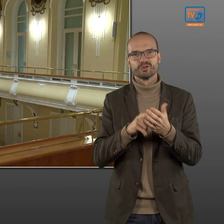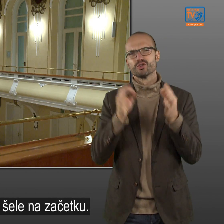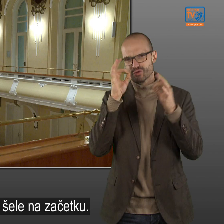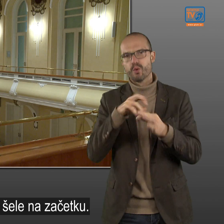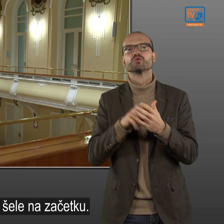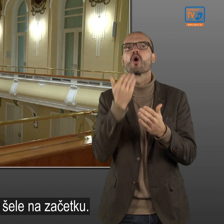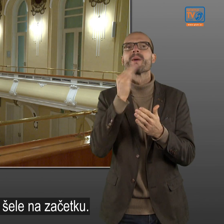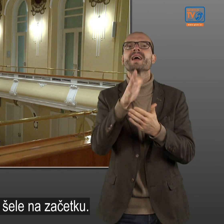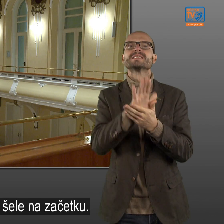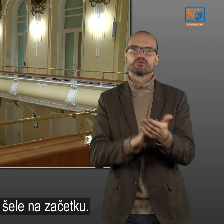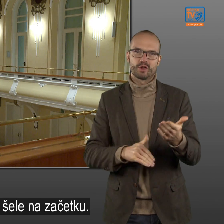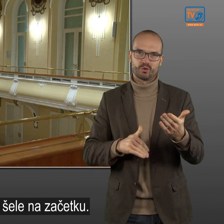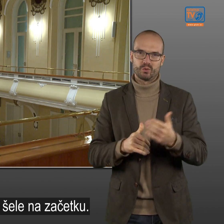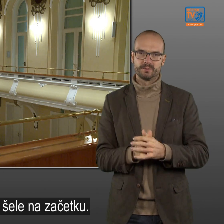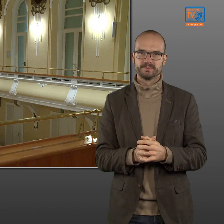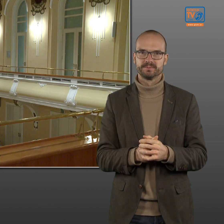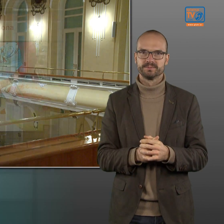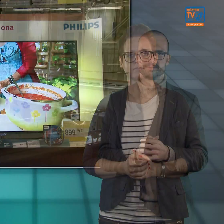trenutek še žal na začetkih.